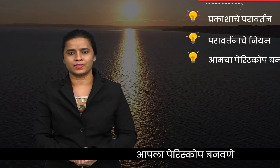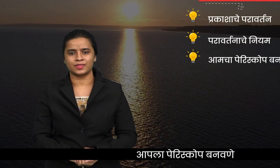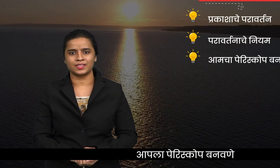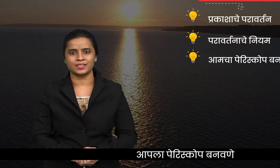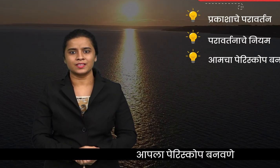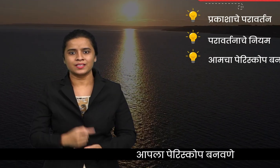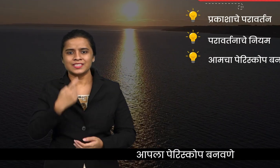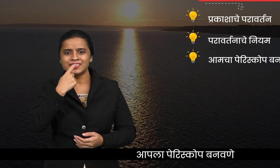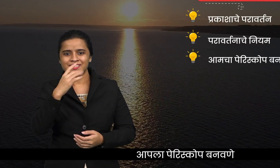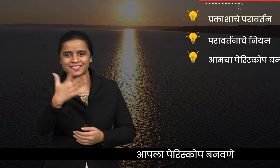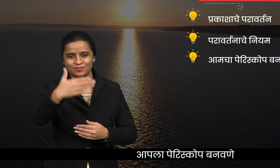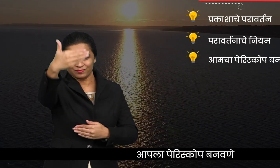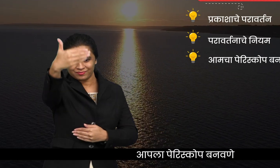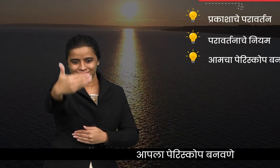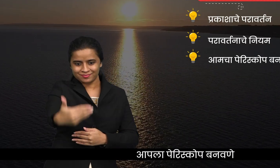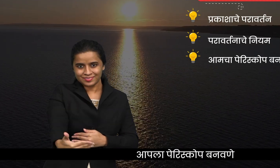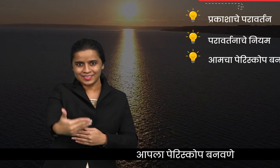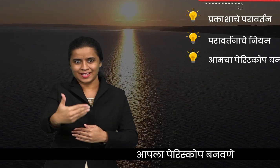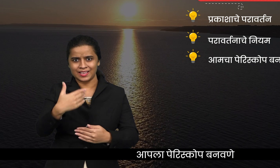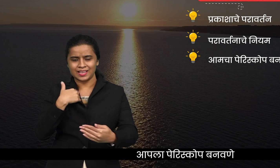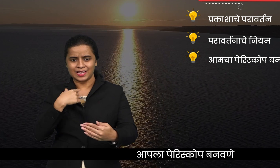आपला पेरिस्कोप बनवणे,